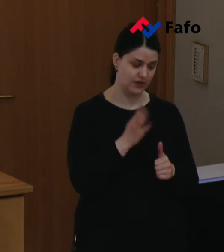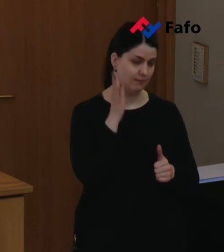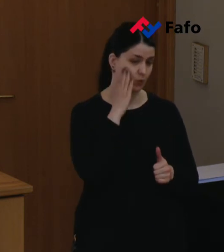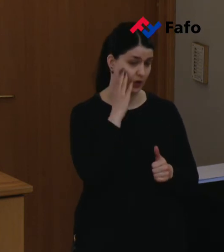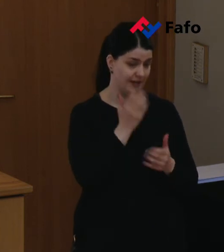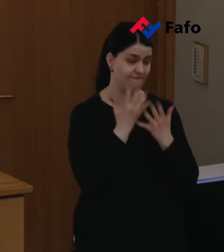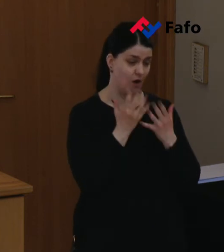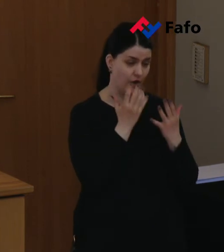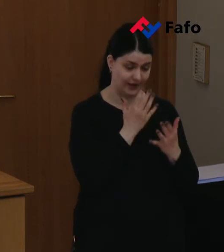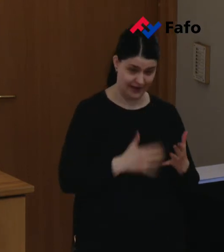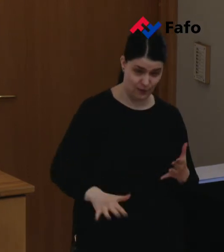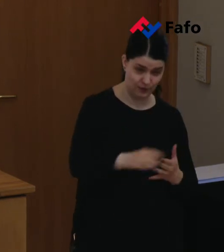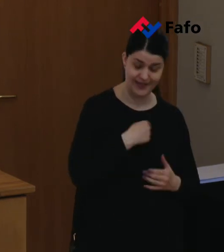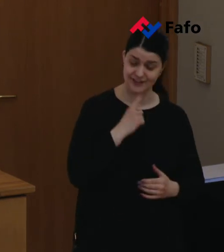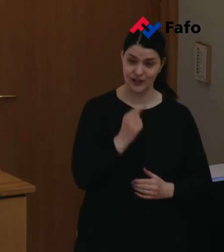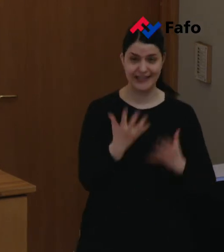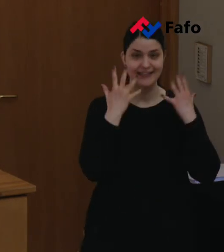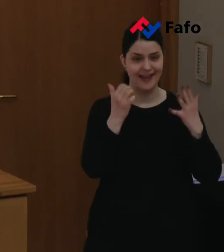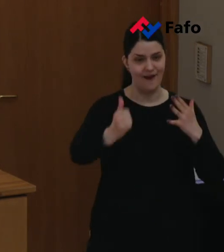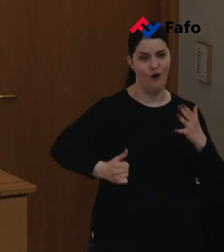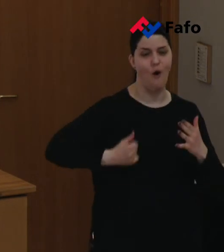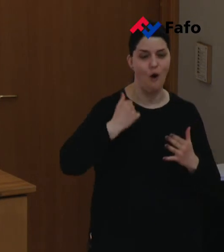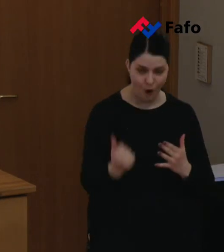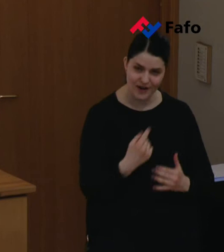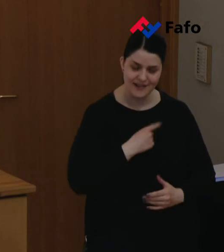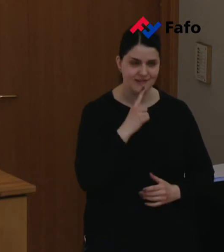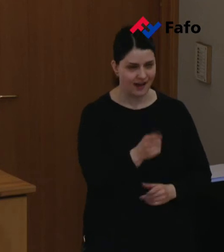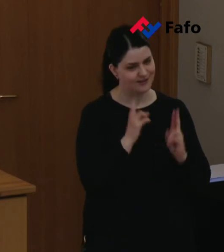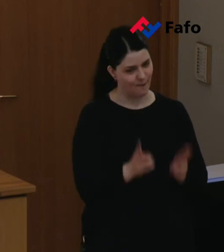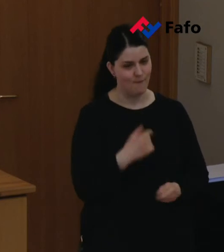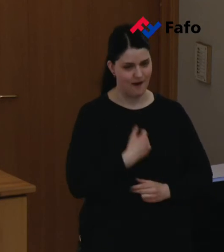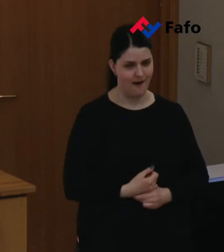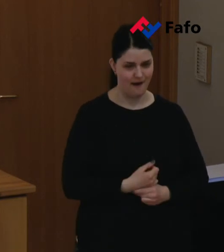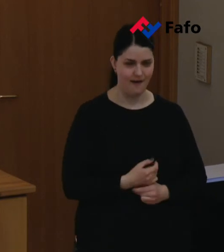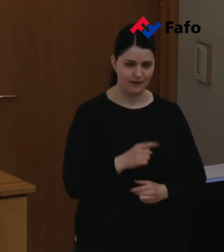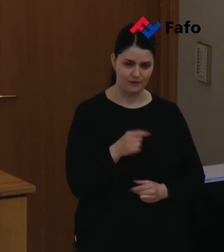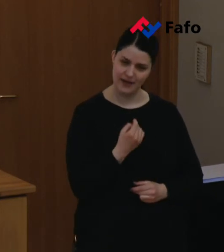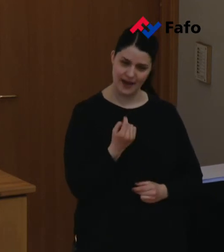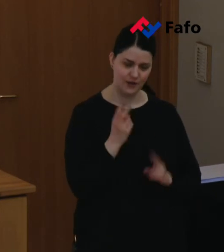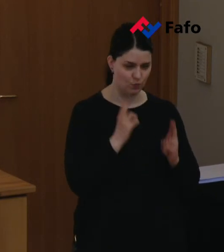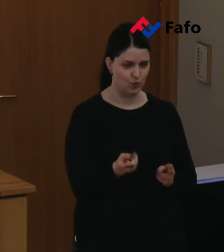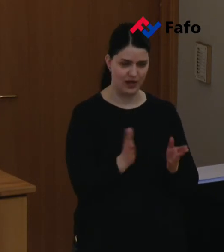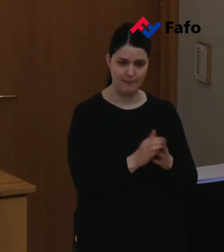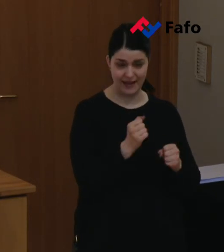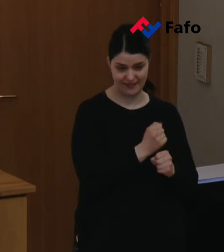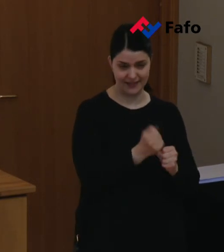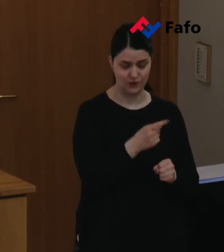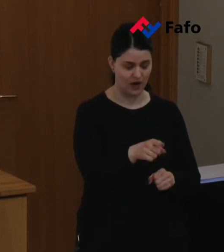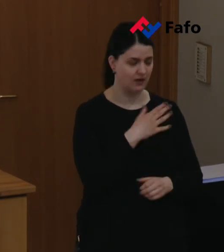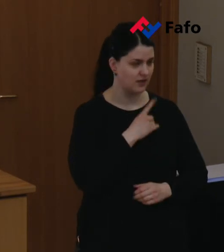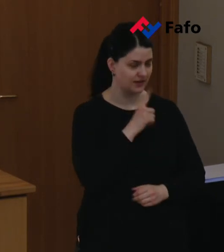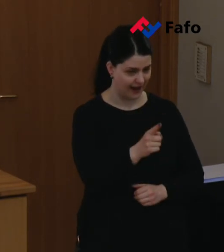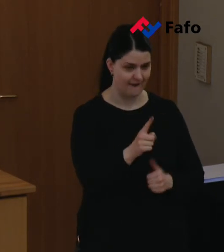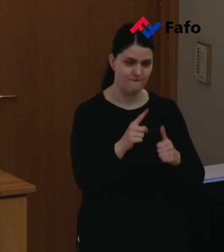ordinære boligstrøk. Det har jeg sagt i 10 år. Siden vi fikk komme inn og begynne som brukermedvirkere, så det jo det vi først og fremst